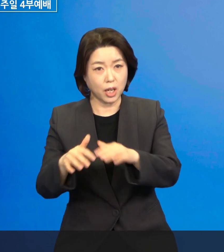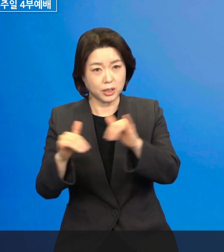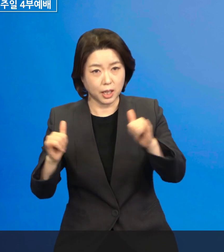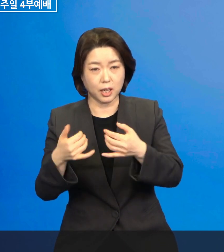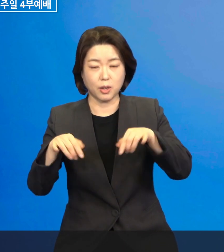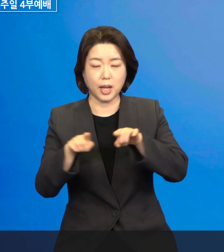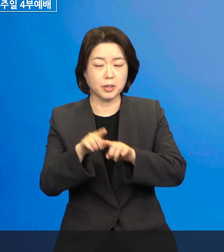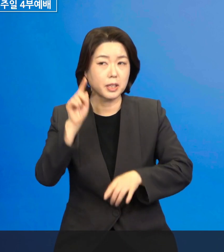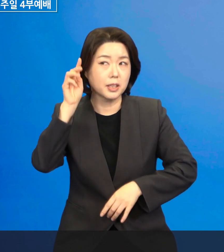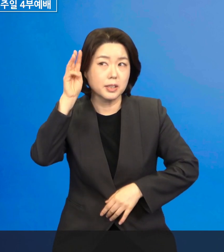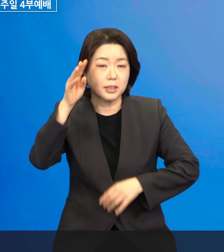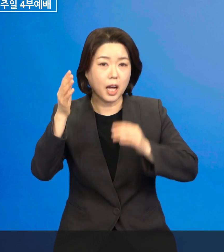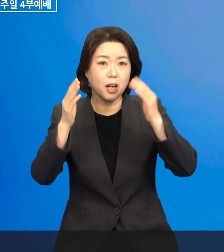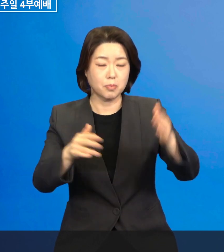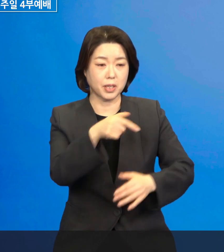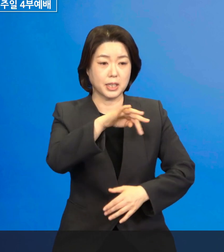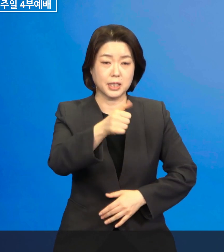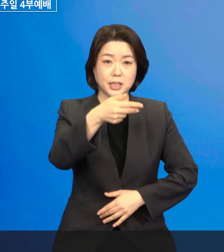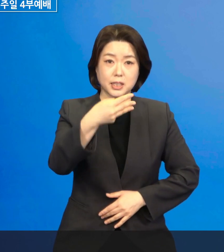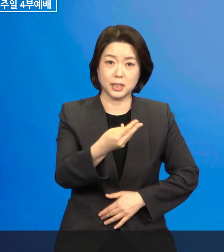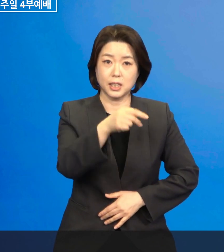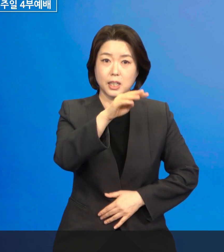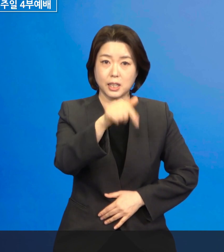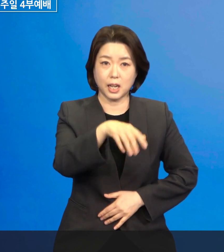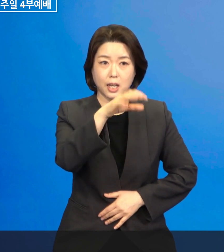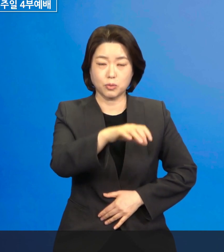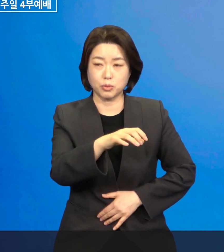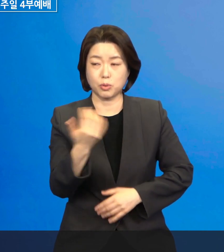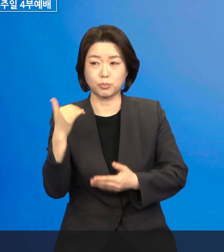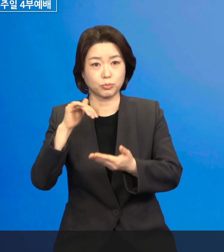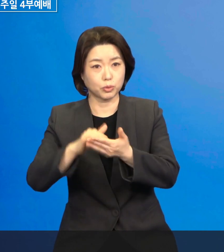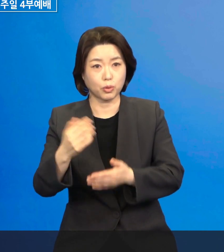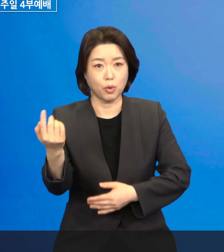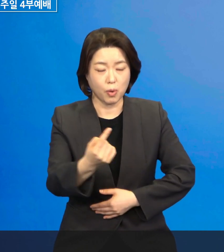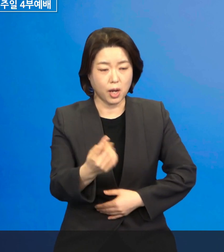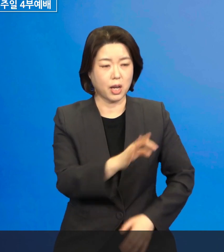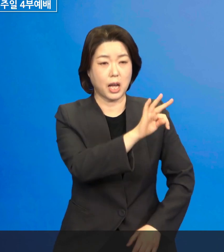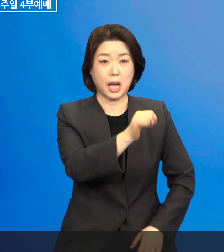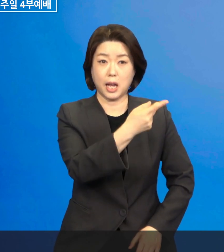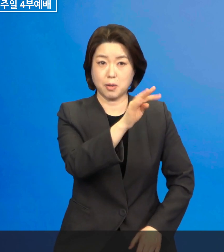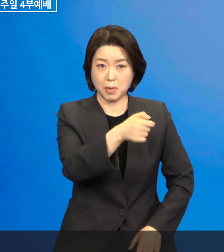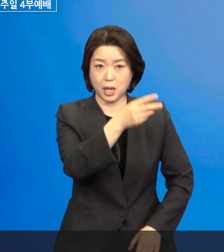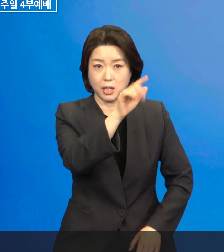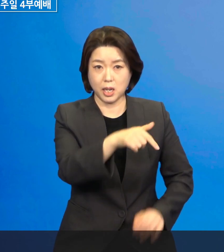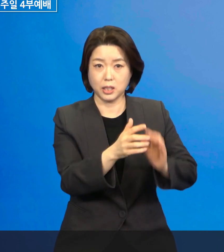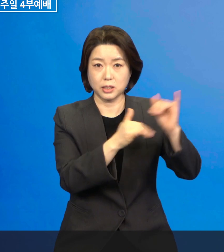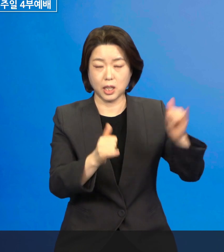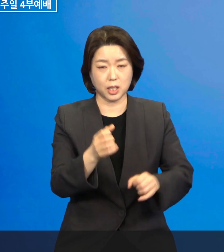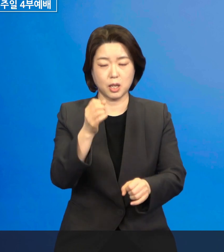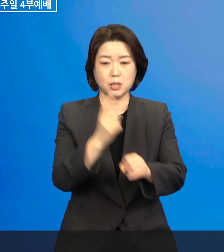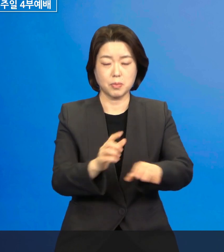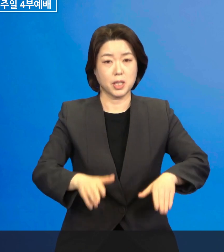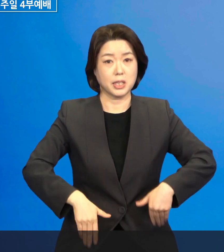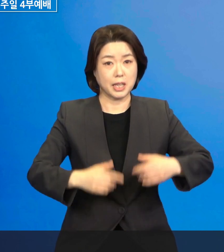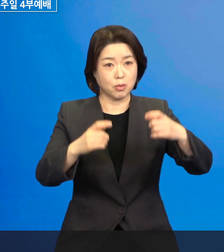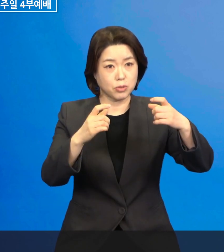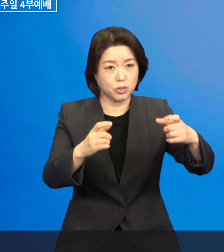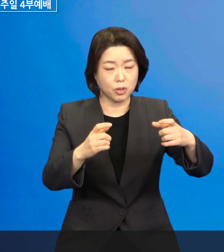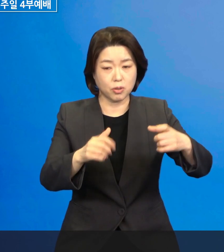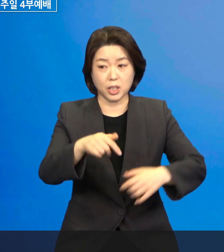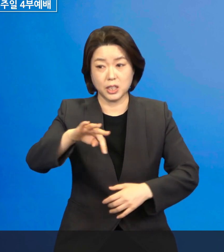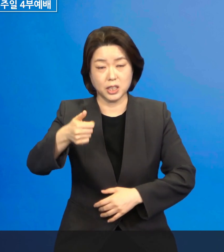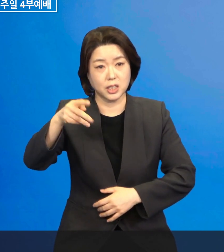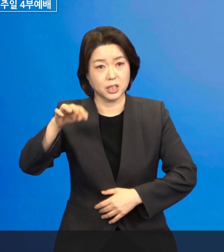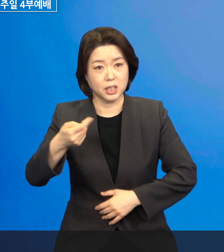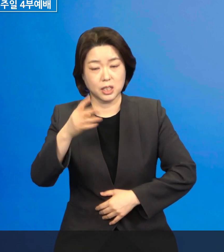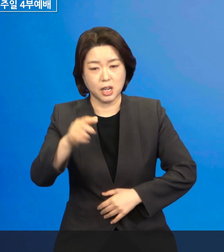사흘 만에 시글락으로 돌아왔을 때는 아말렉 사람이 이미 남부 지역과 시글락을 습격하고 떠난